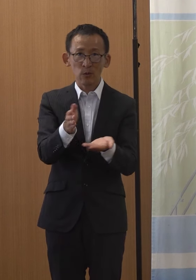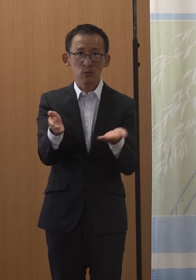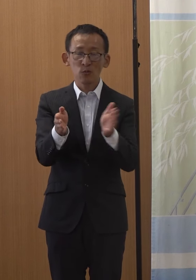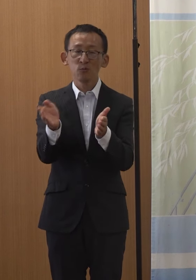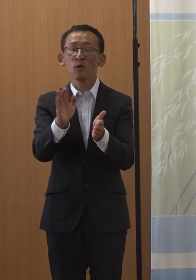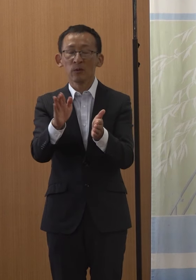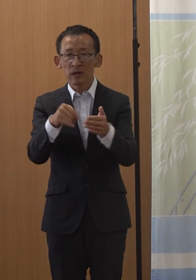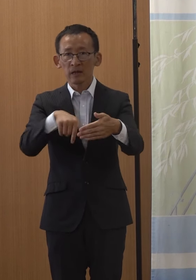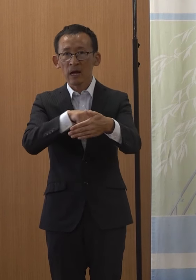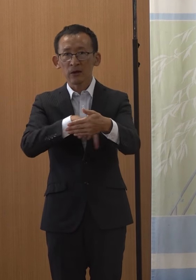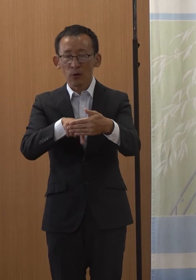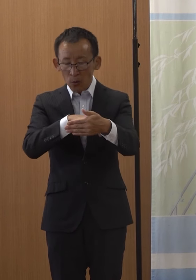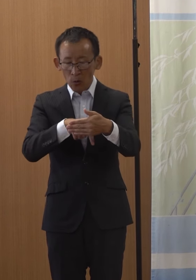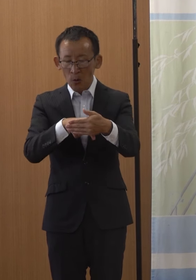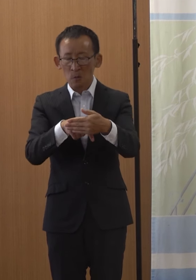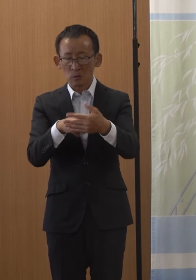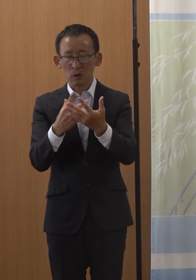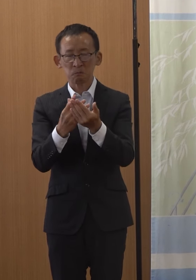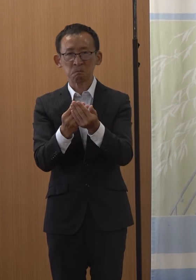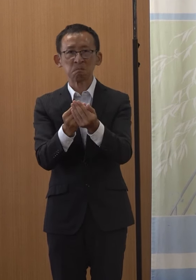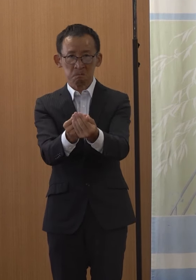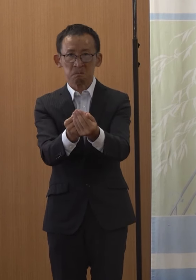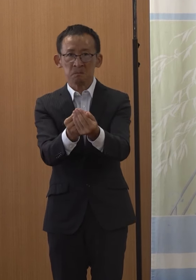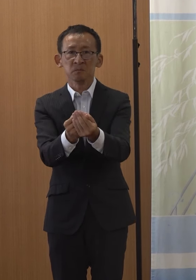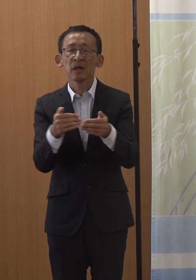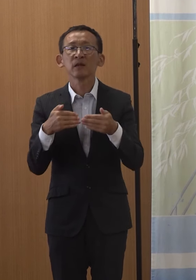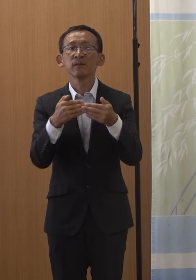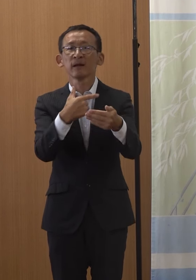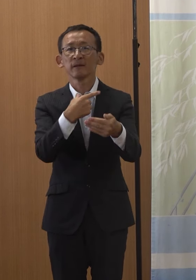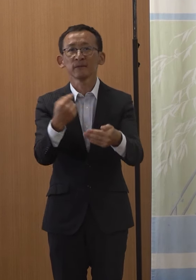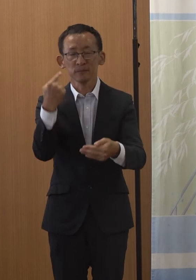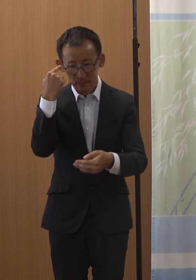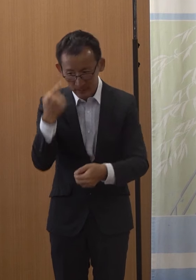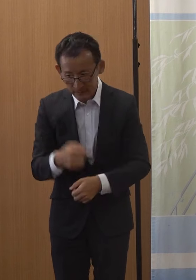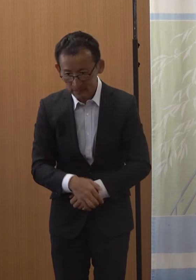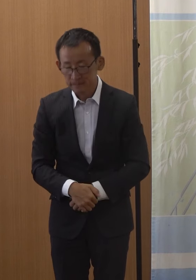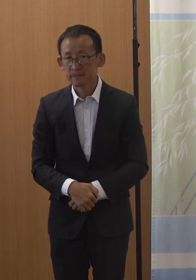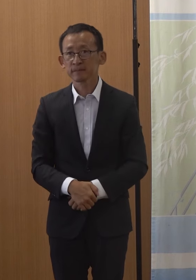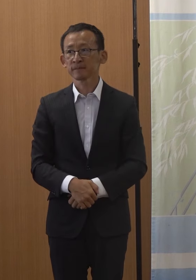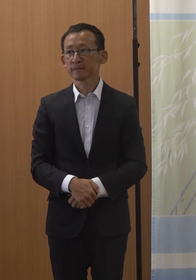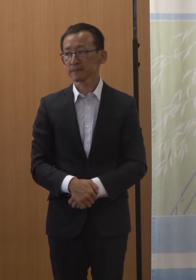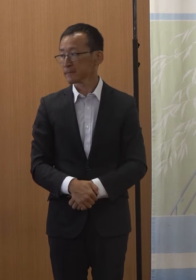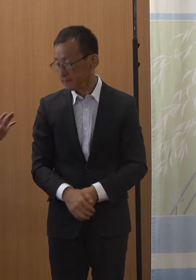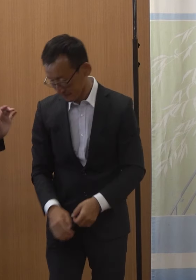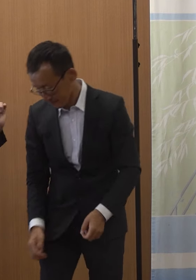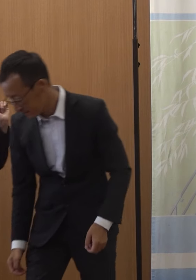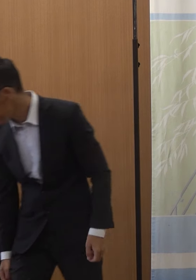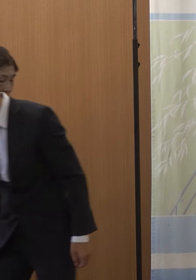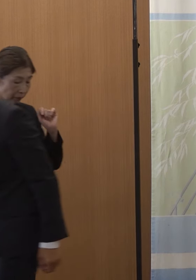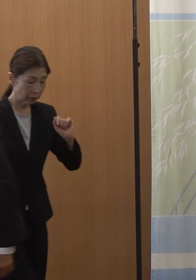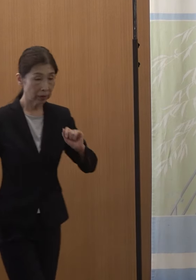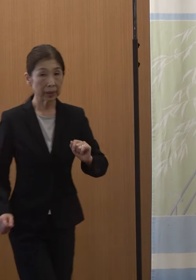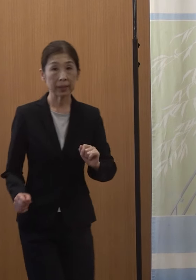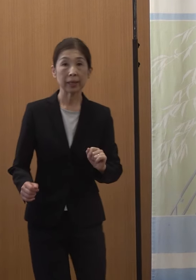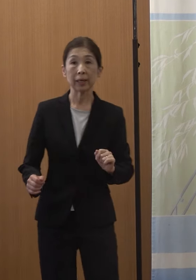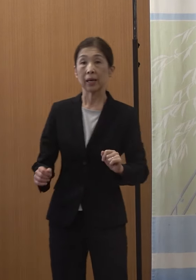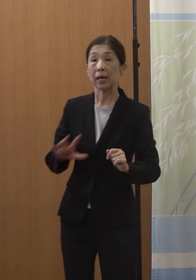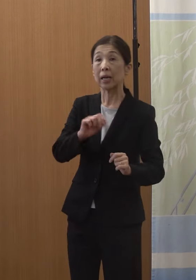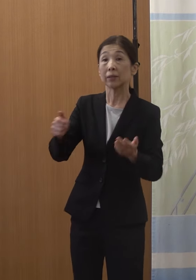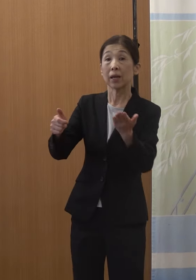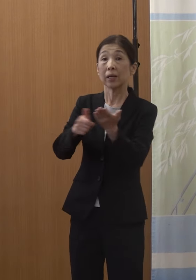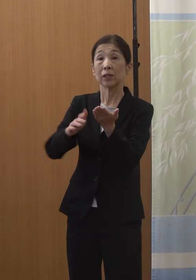具体的に技術として盛り込んでいきたいと考えています。 そ それとあと、あの都ホテルを含むあの金沢